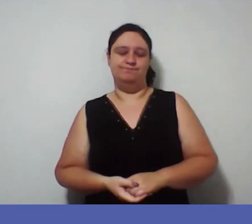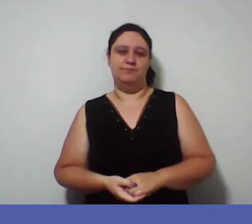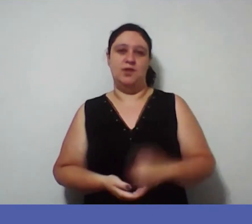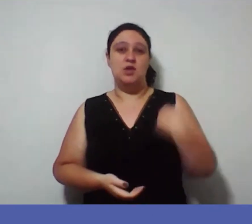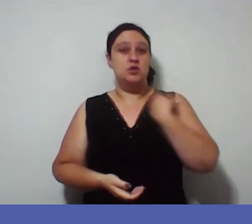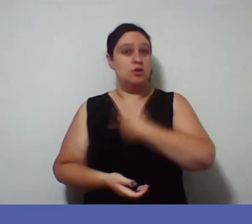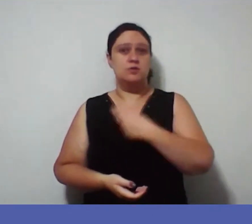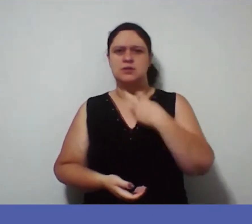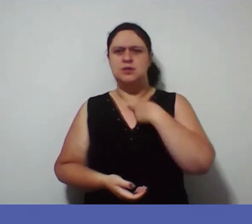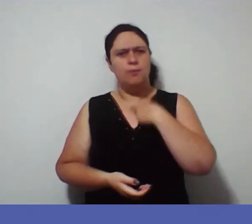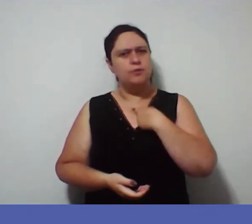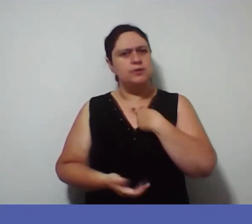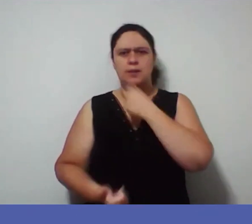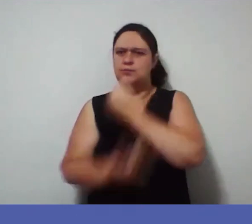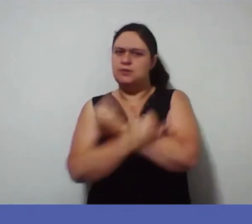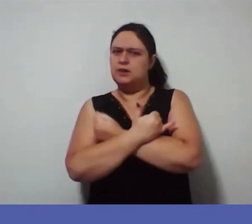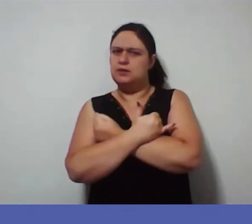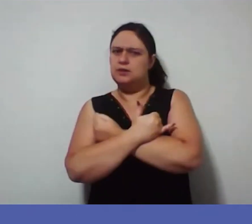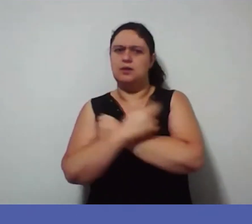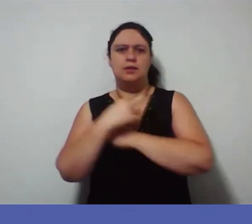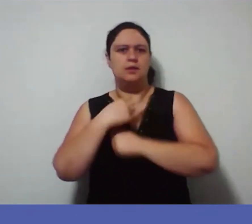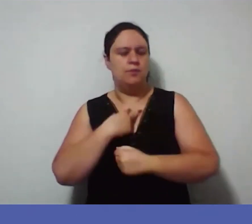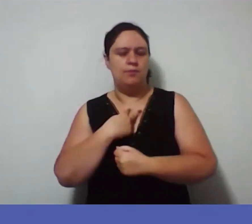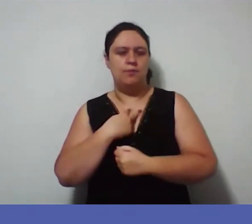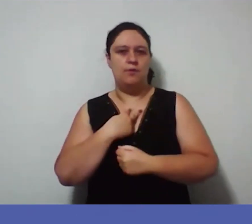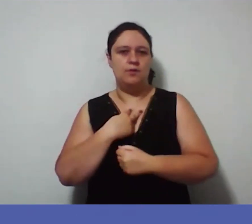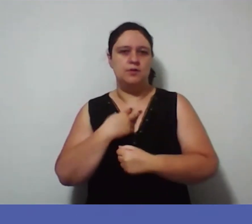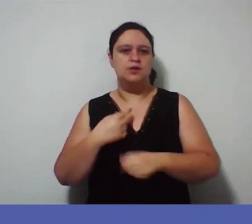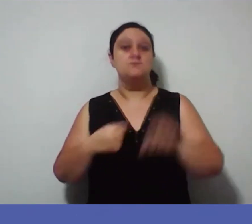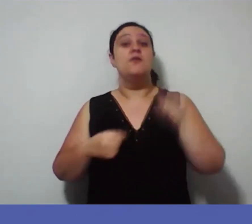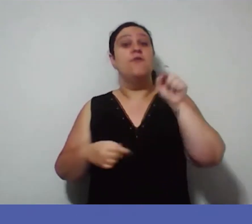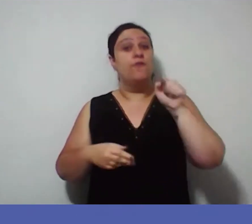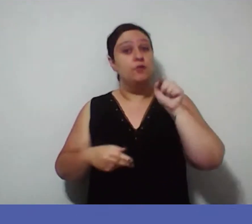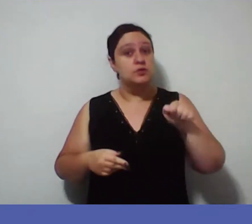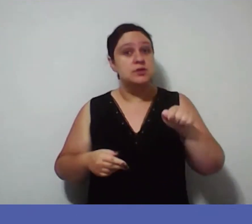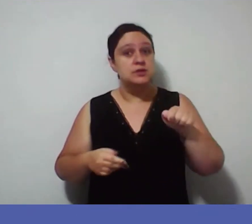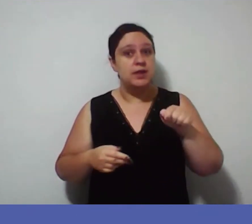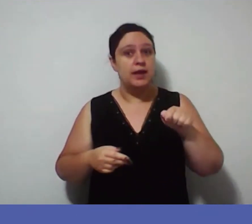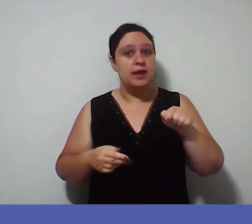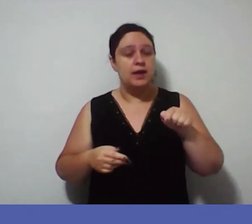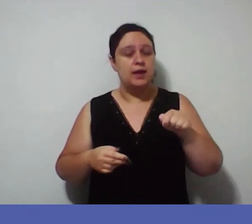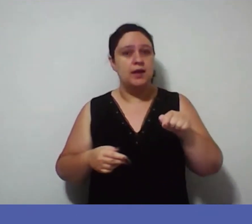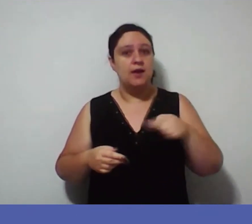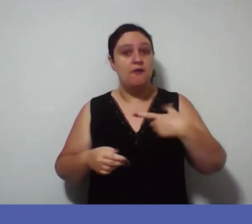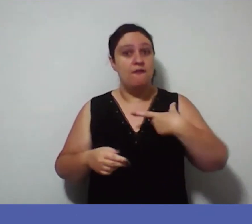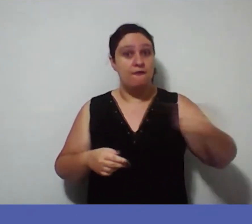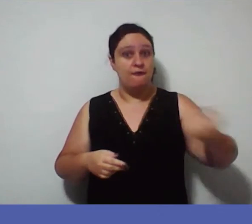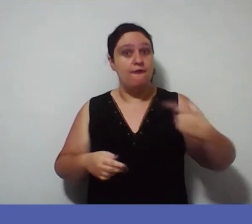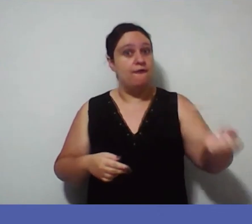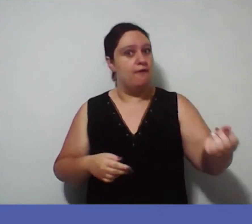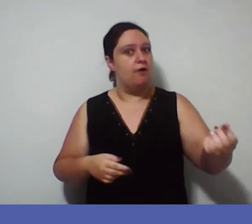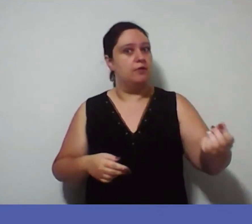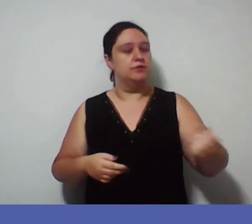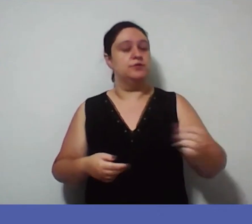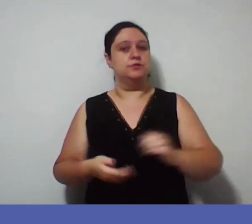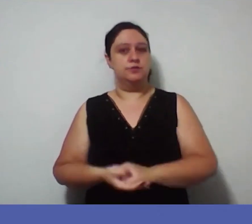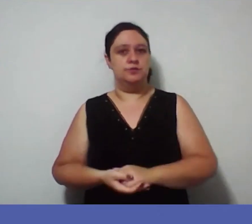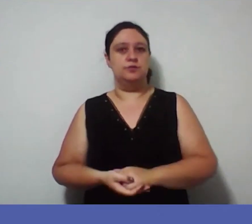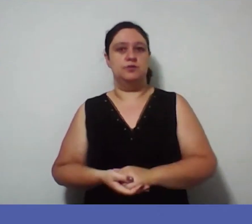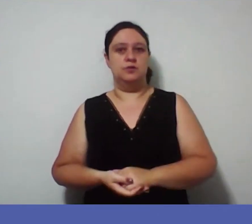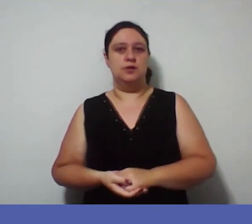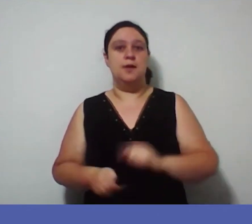nisso. Tu, porém, o homem de Deus, foge dessas coisas. Antes segue a